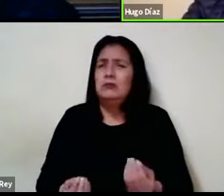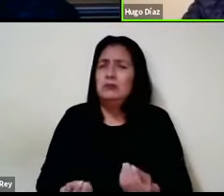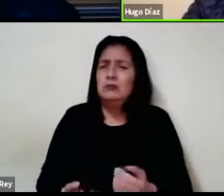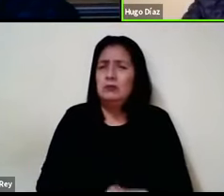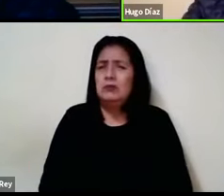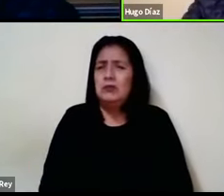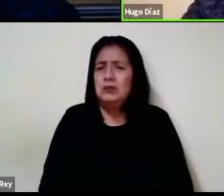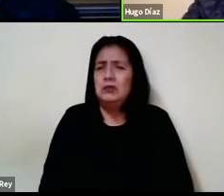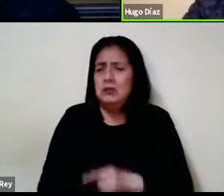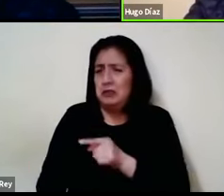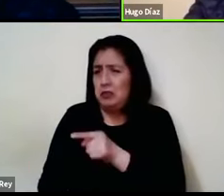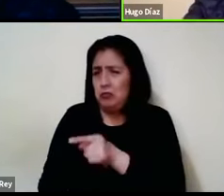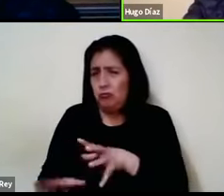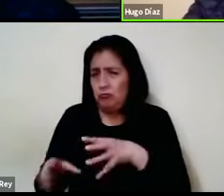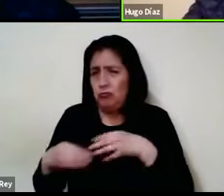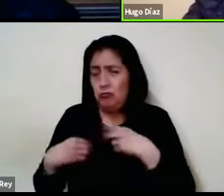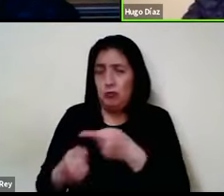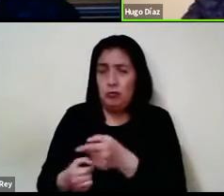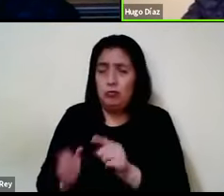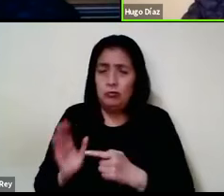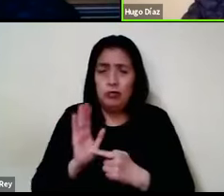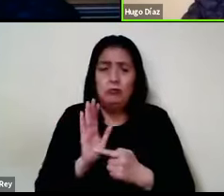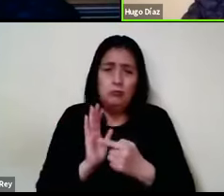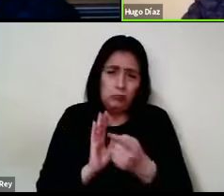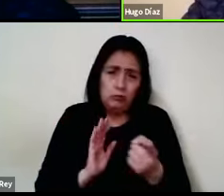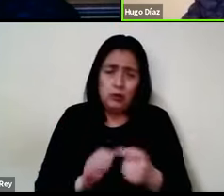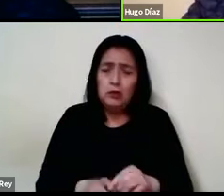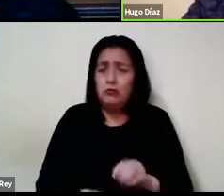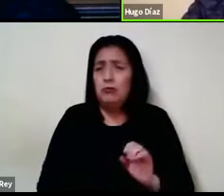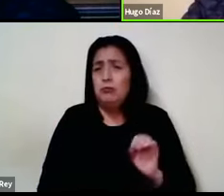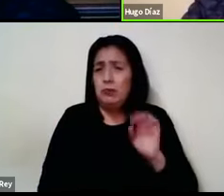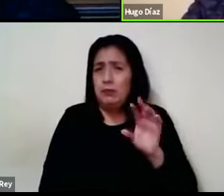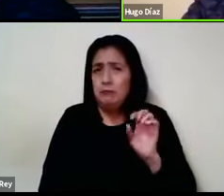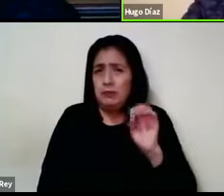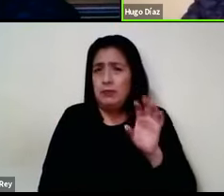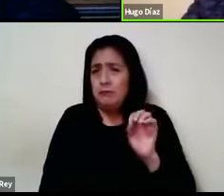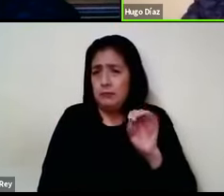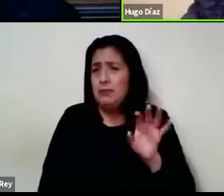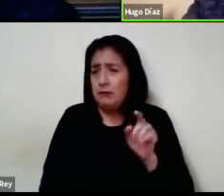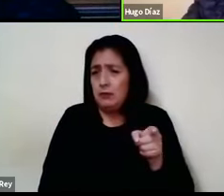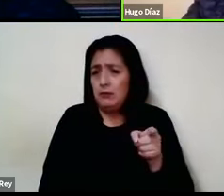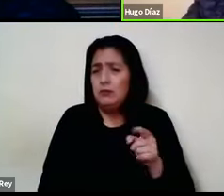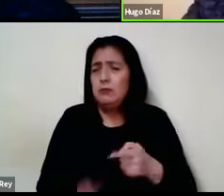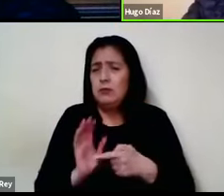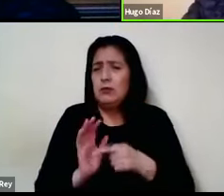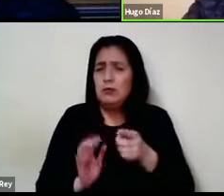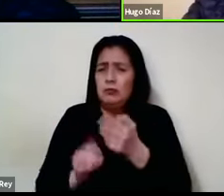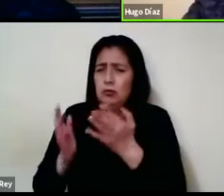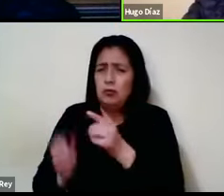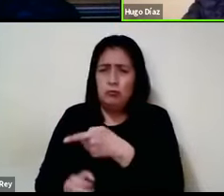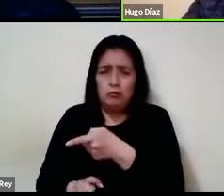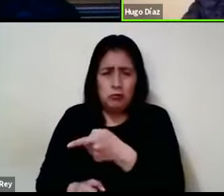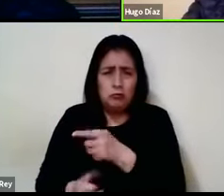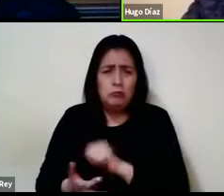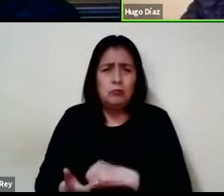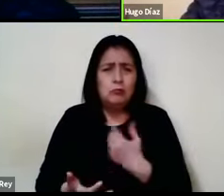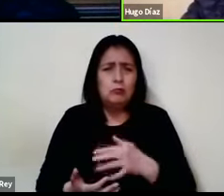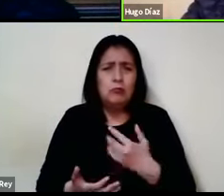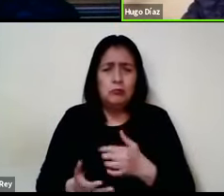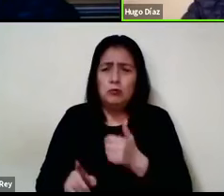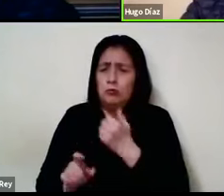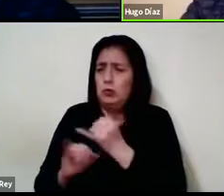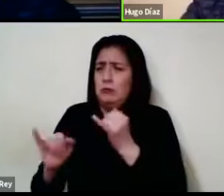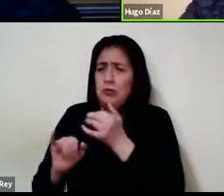asuman? Porque lo que nos has mostrado en el PPT es que ya los estudiantes se vuelven bastante